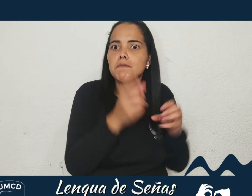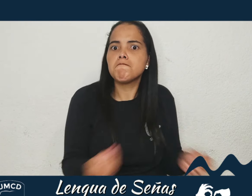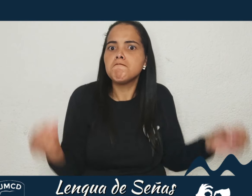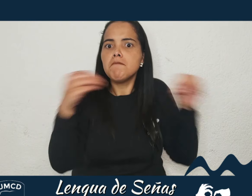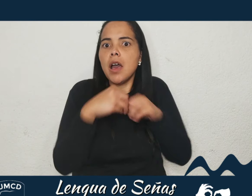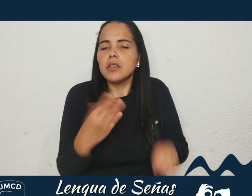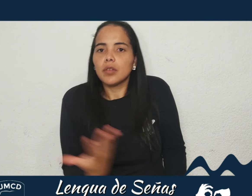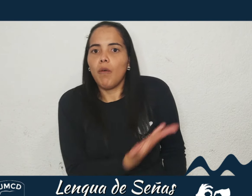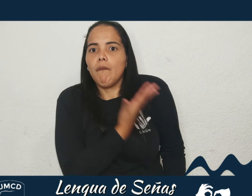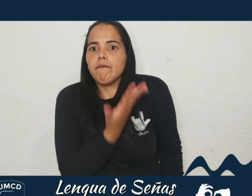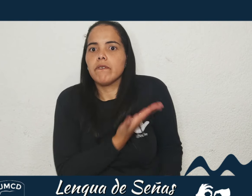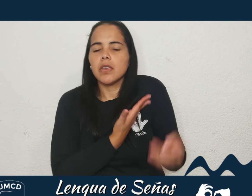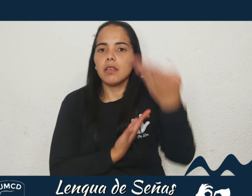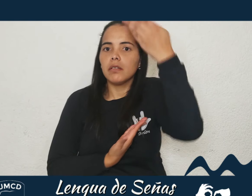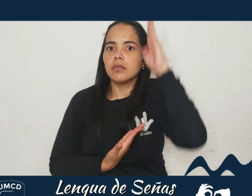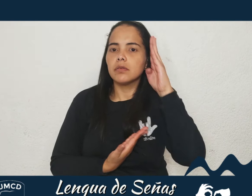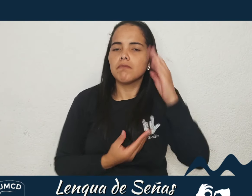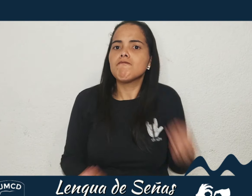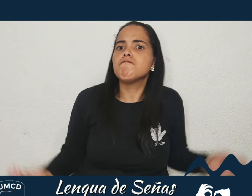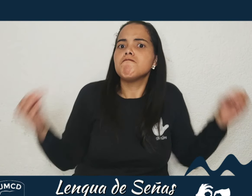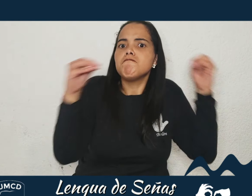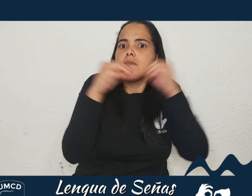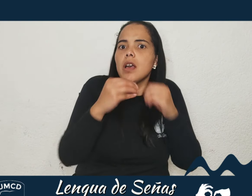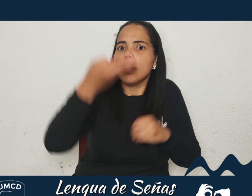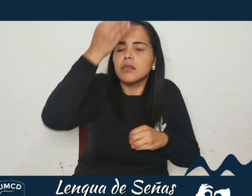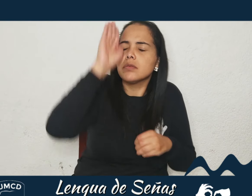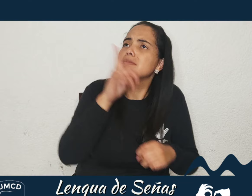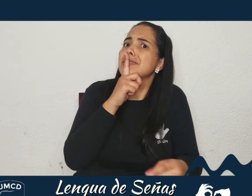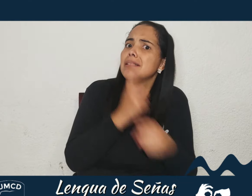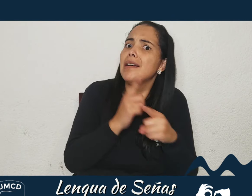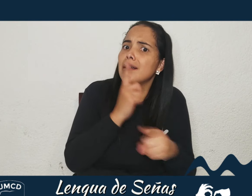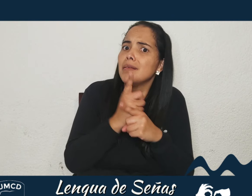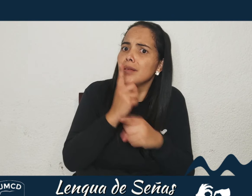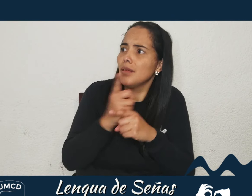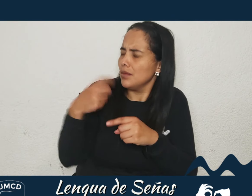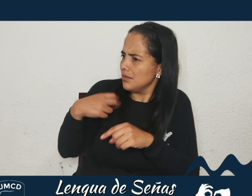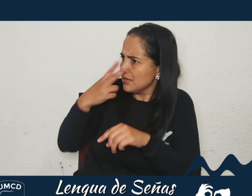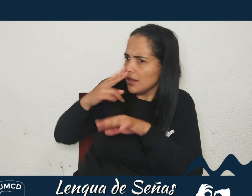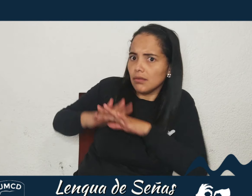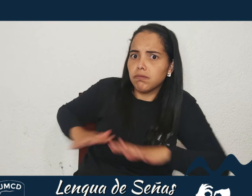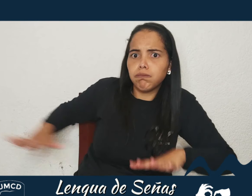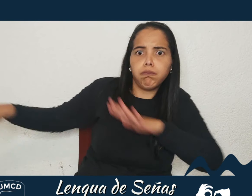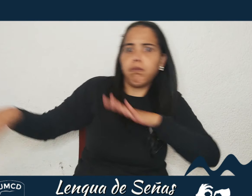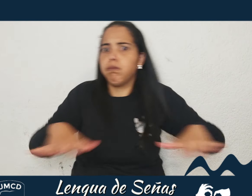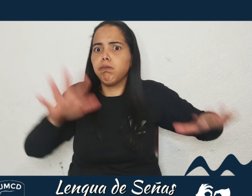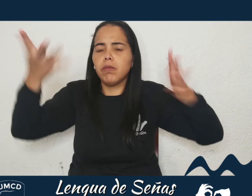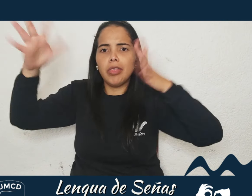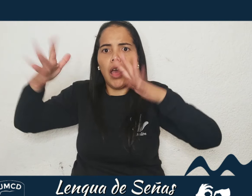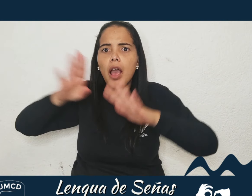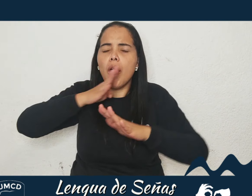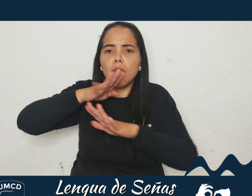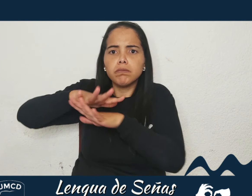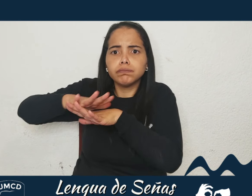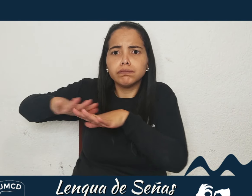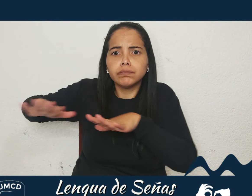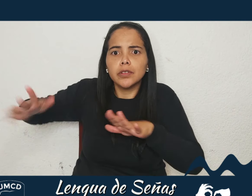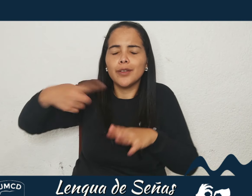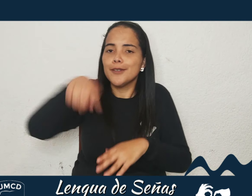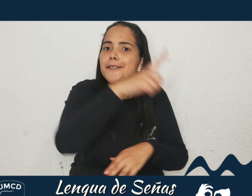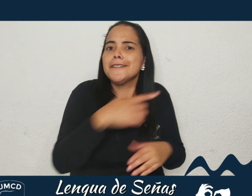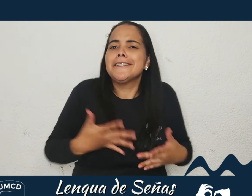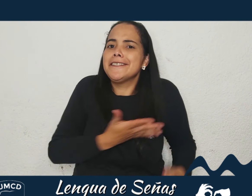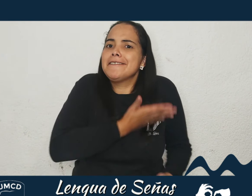del liderazgo de Josué, pudieron confiar más en lo que estaba sucediendo al frente y de esa manera poder seguir con